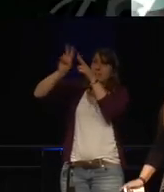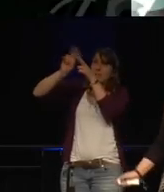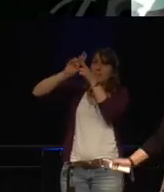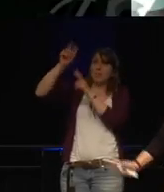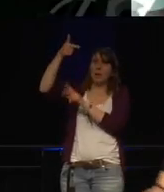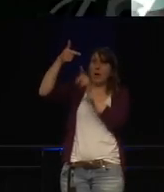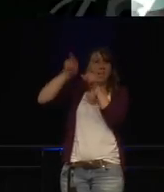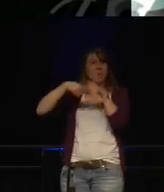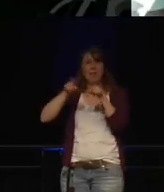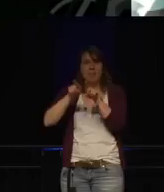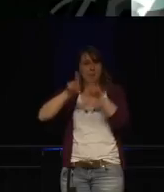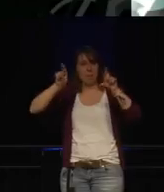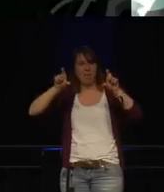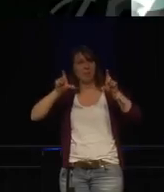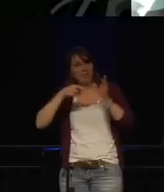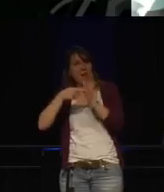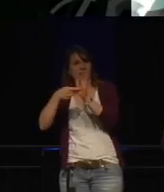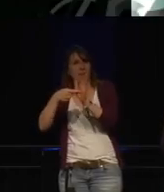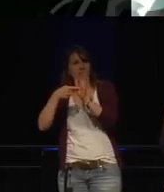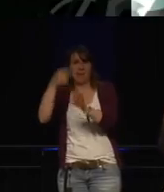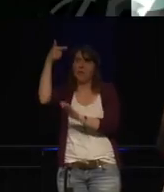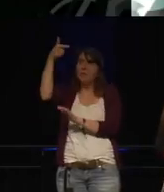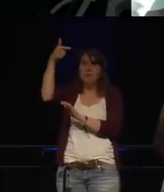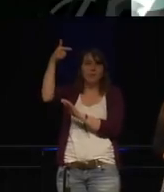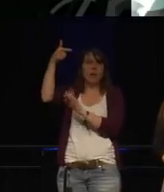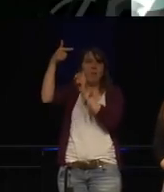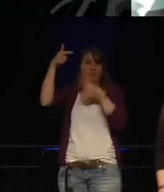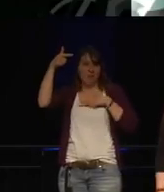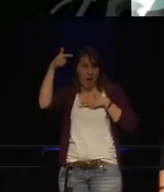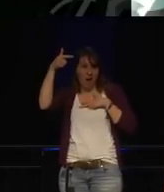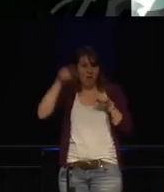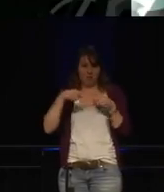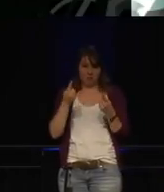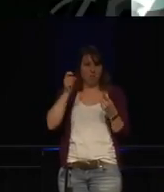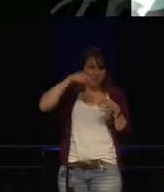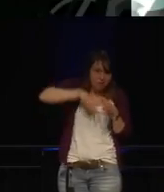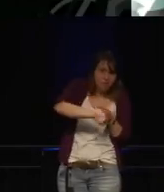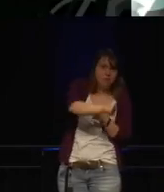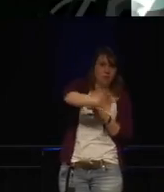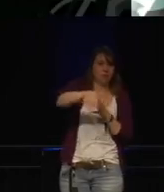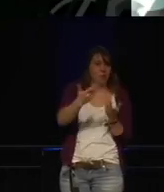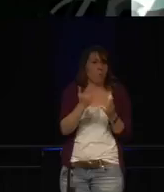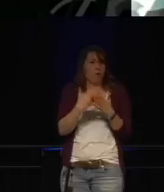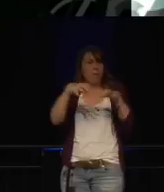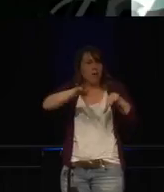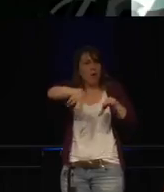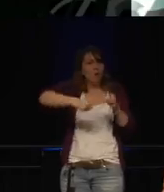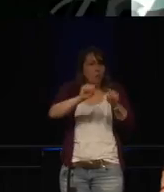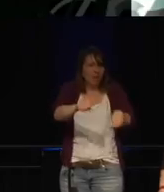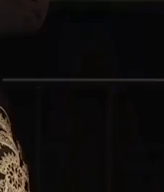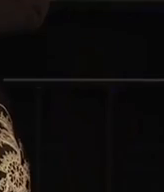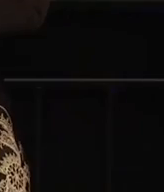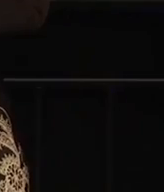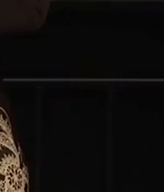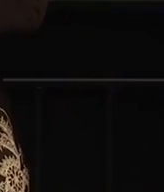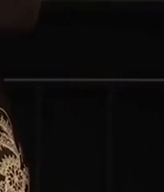fue robado. Bueno, en realidad no, pero podría haber sido. Bueno, esto suena un poco como una